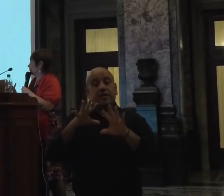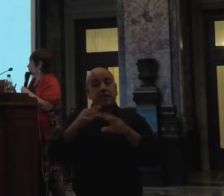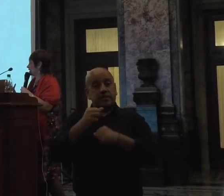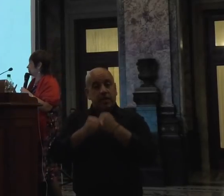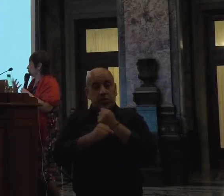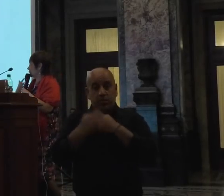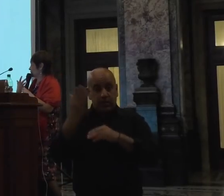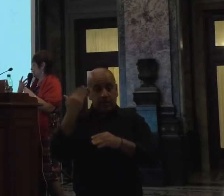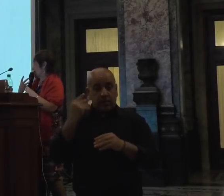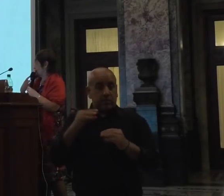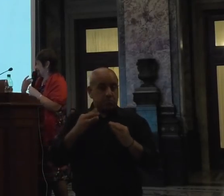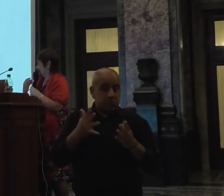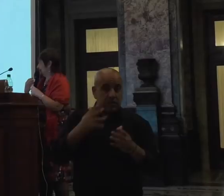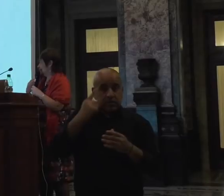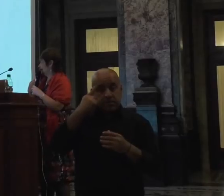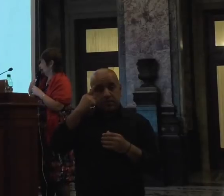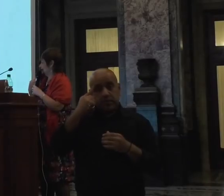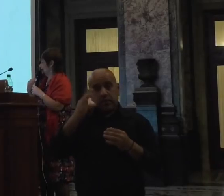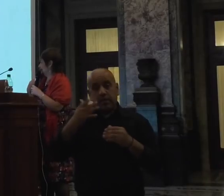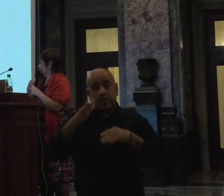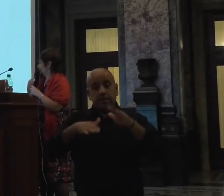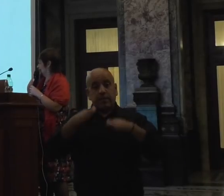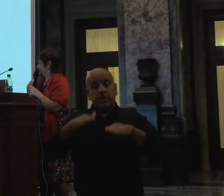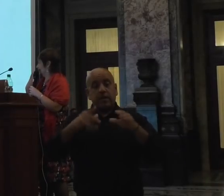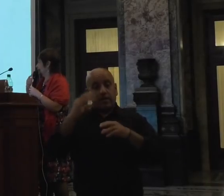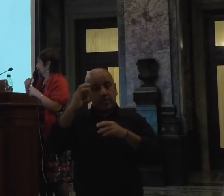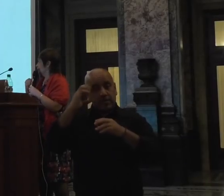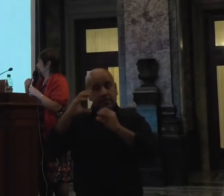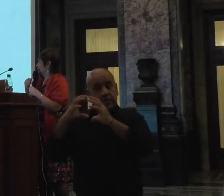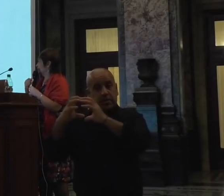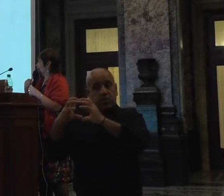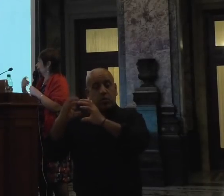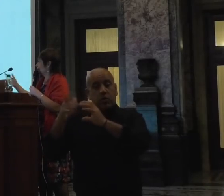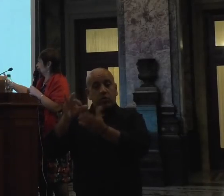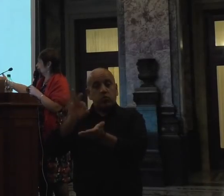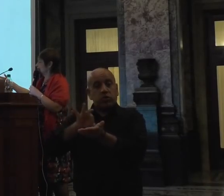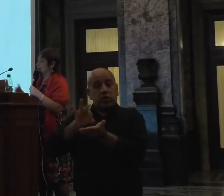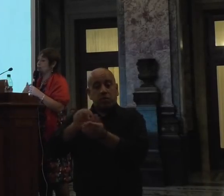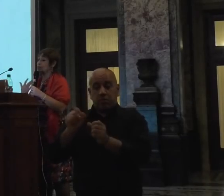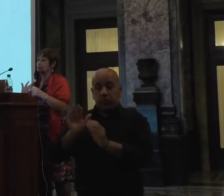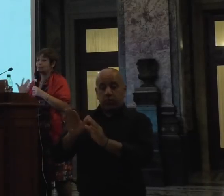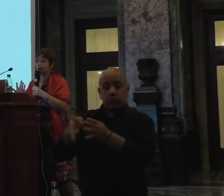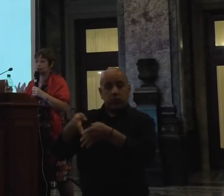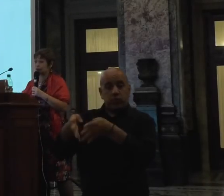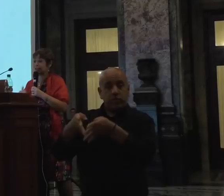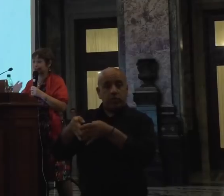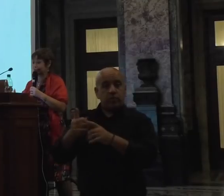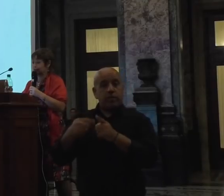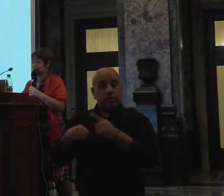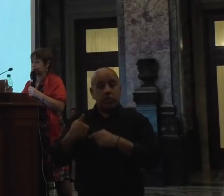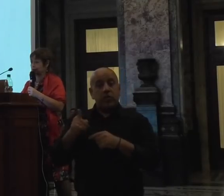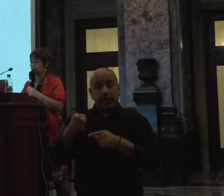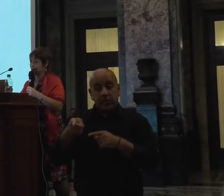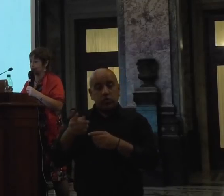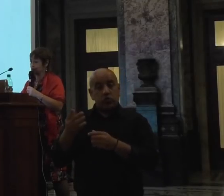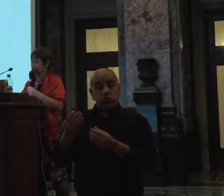bastante autonómicos o que dependían del cerebro, de un sistema autonómico, y ahora sabemos que también nos dan